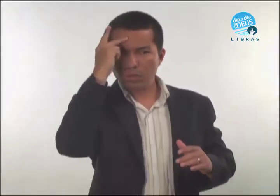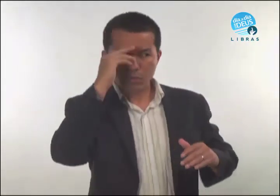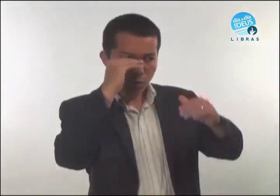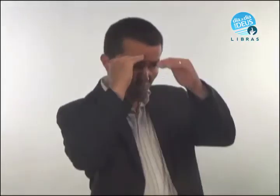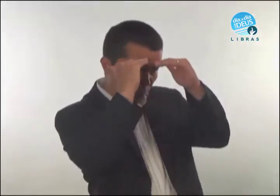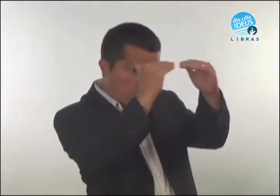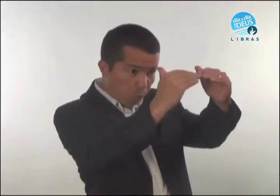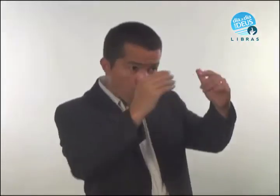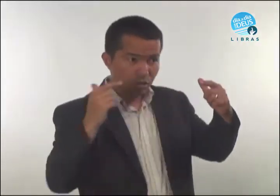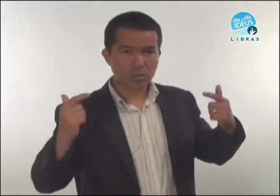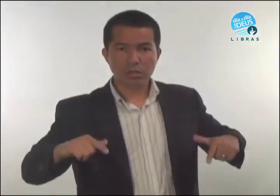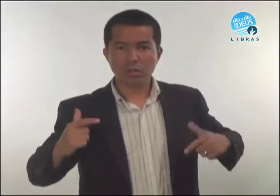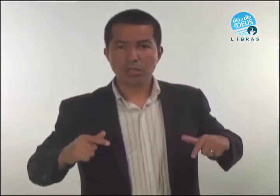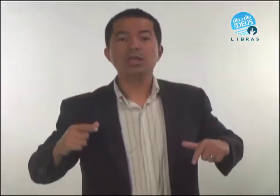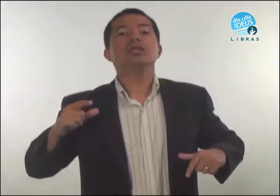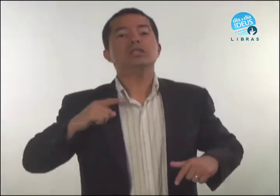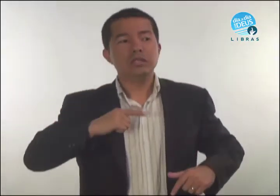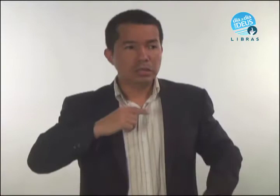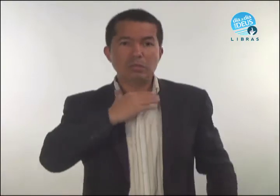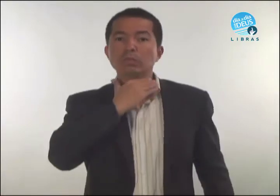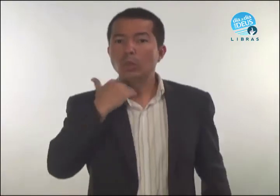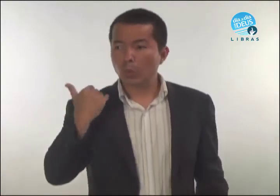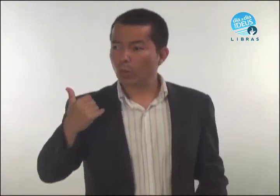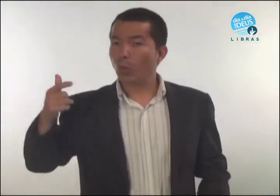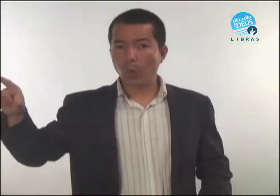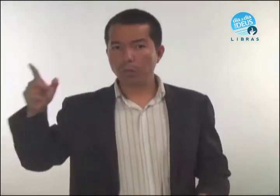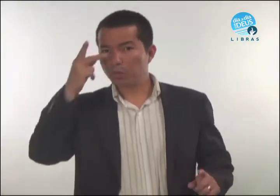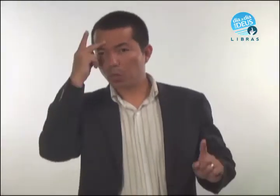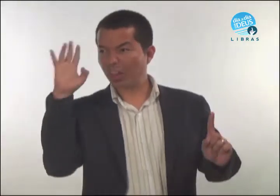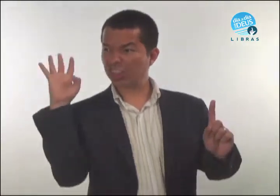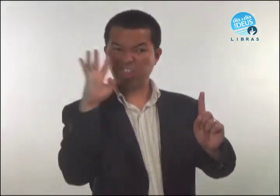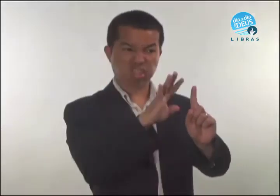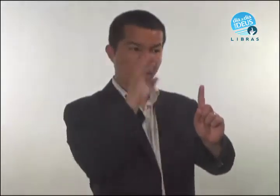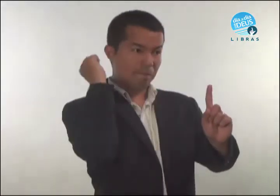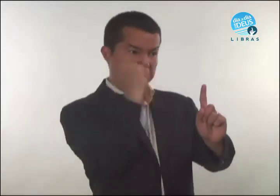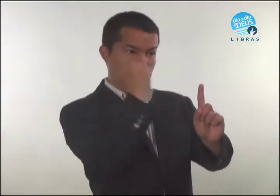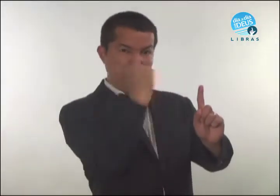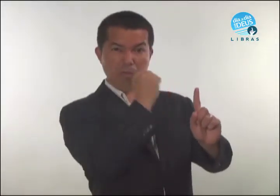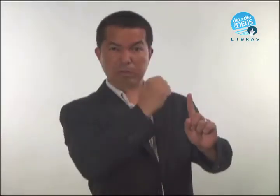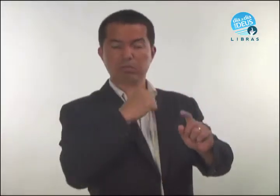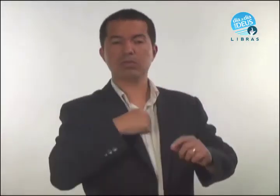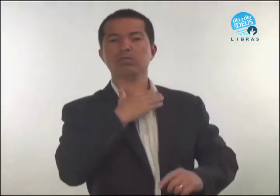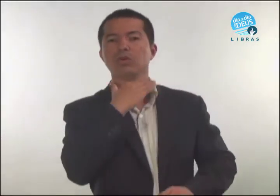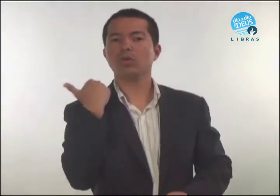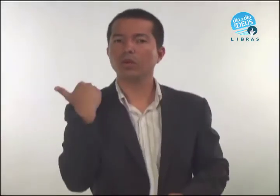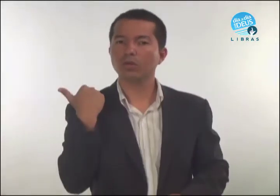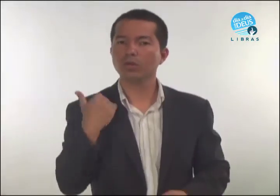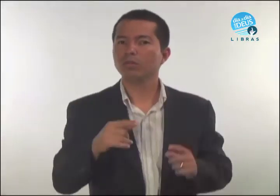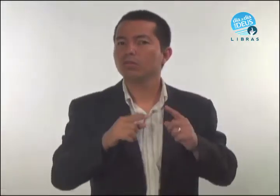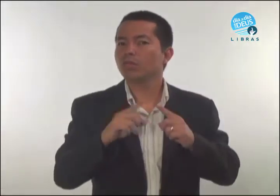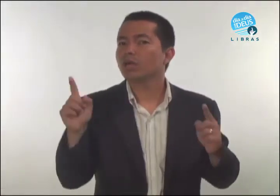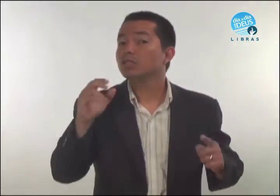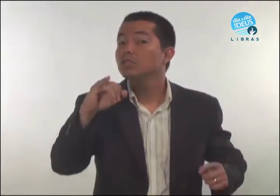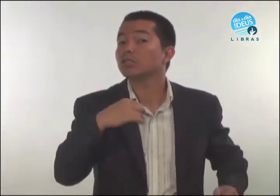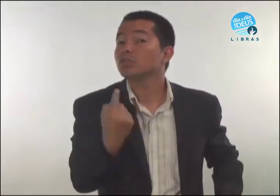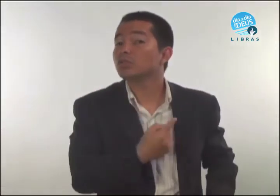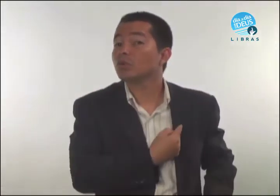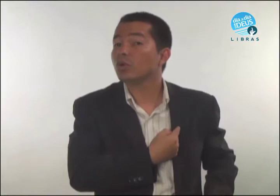se alguém não cumprisse aquelas leis, era morto. O que você acha que vai acontecer quando a